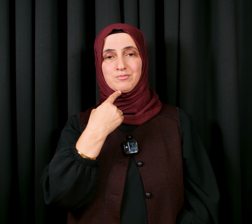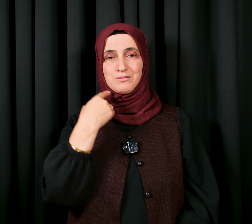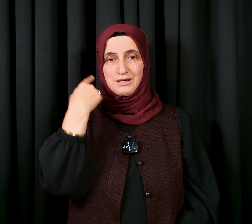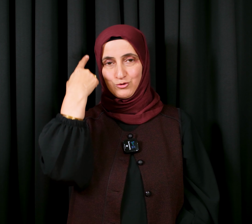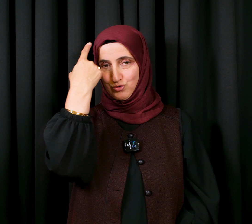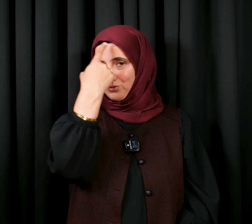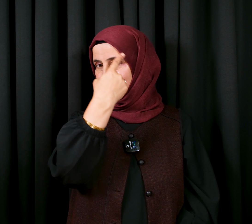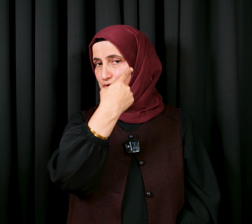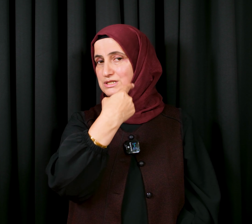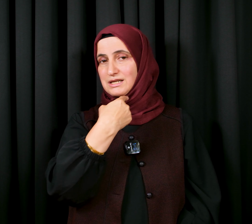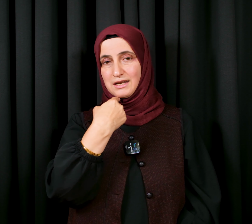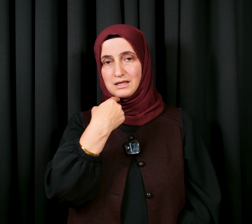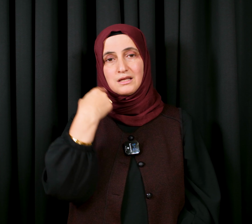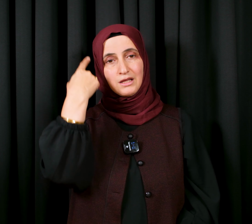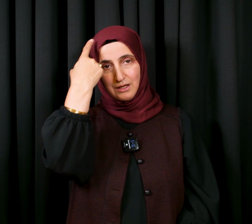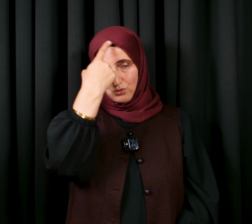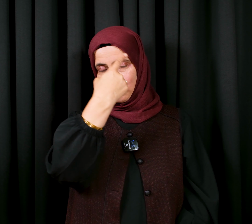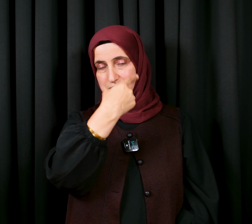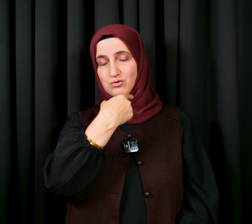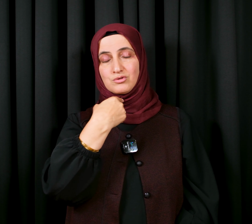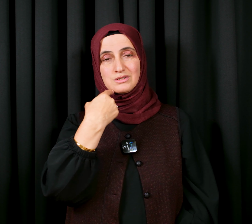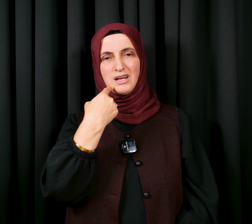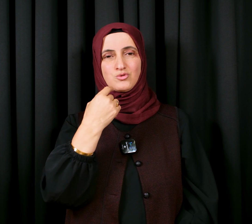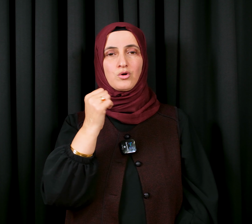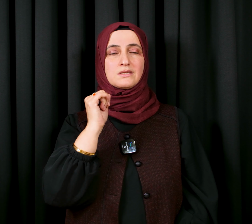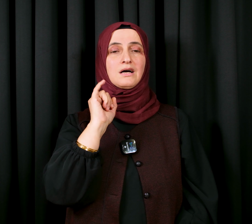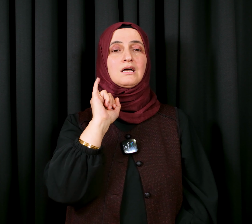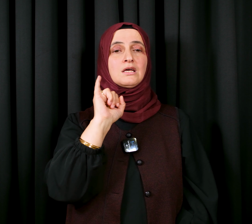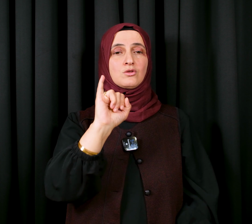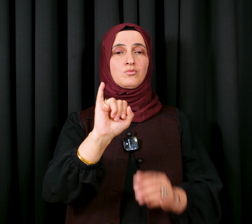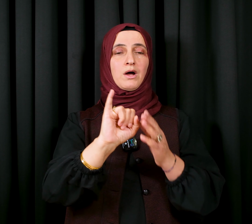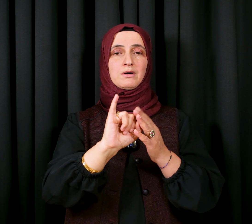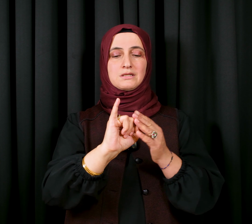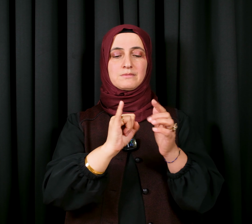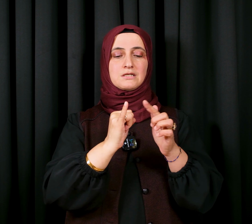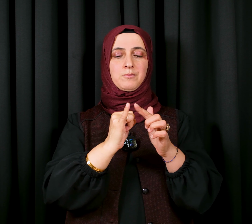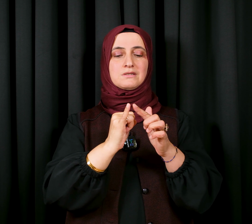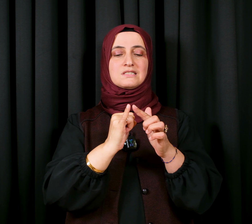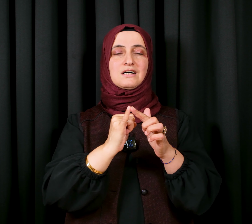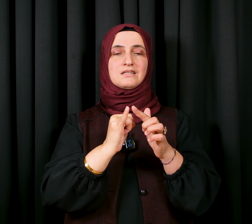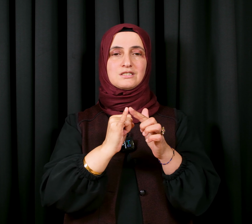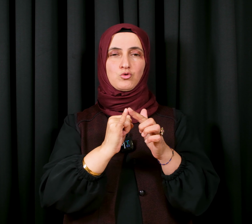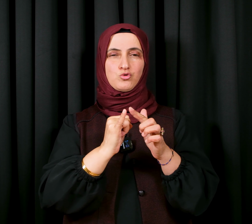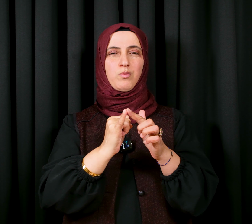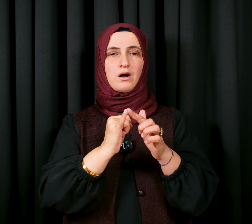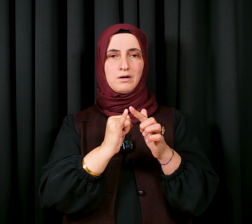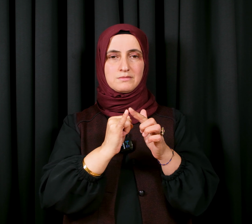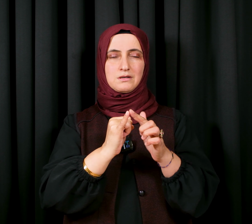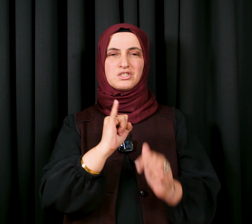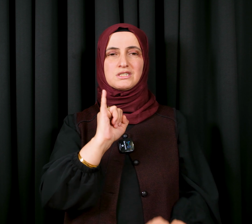parmağıyla yüzümüzü göstererek gösteriyoruz. Daha sonra da tüm parmaklarımız kapalı. Sadece küçük parmağımız açık.